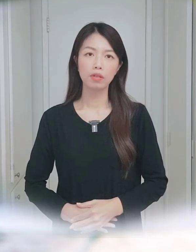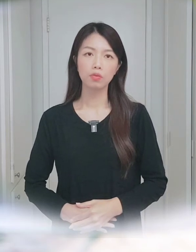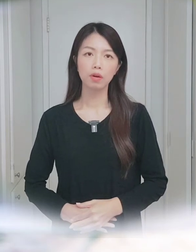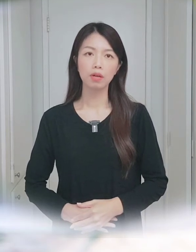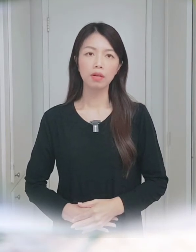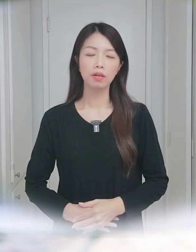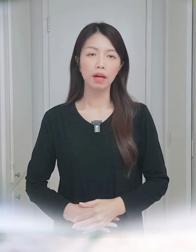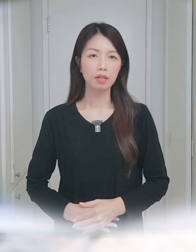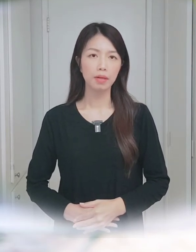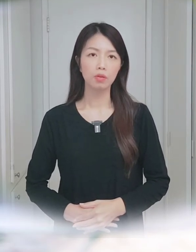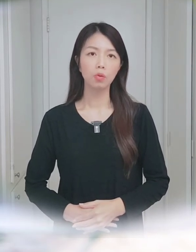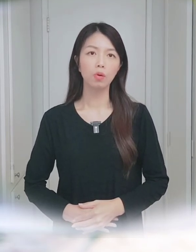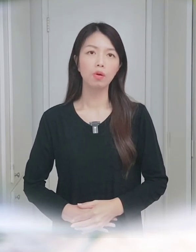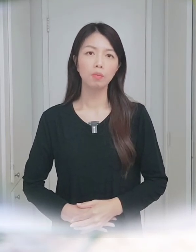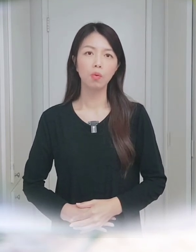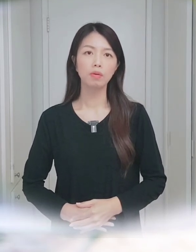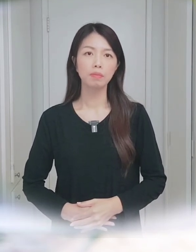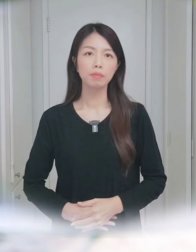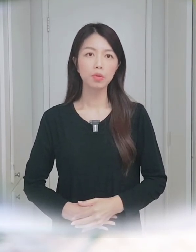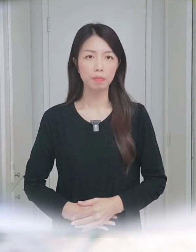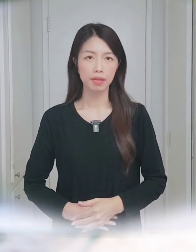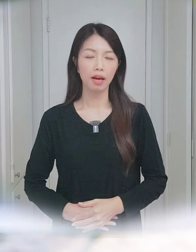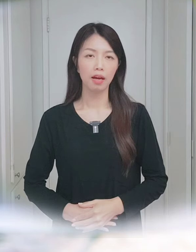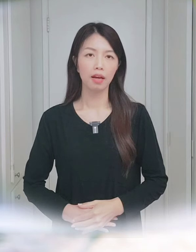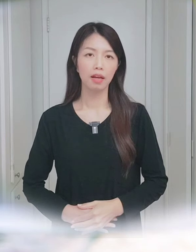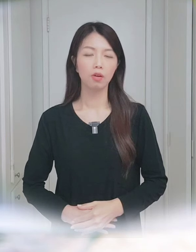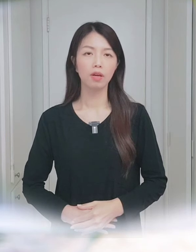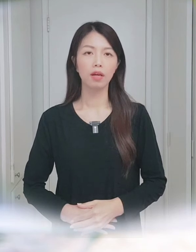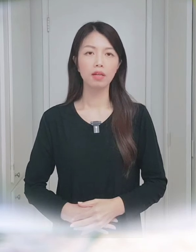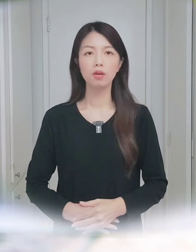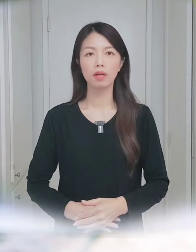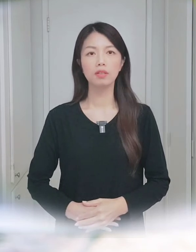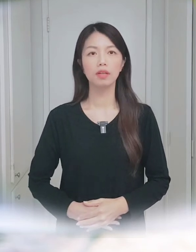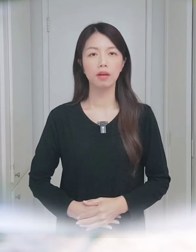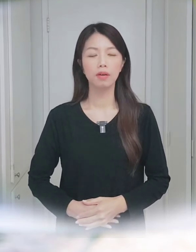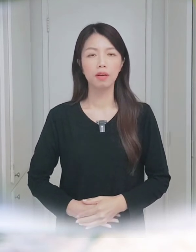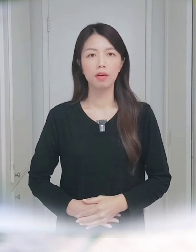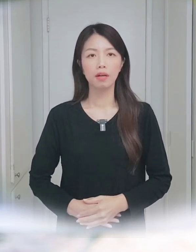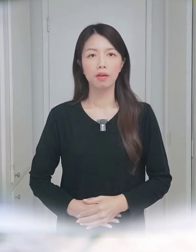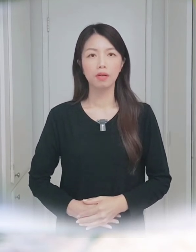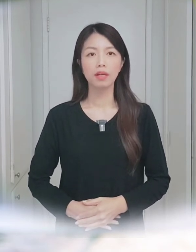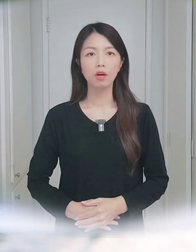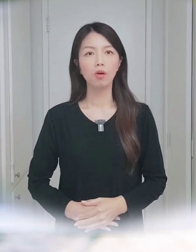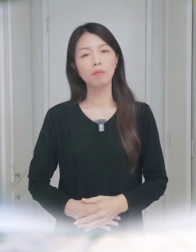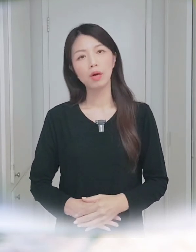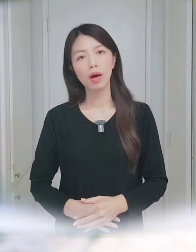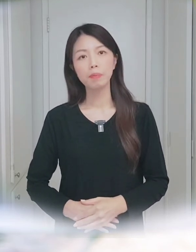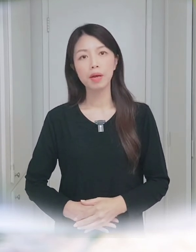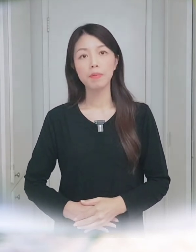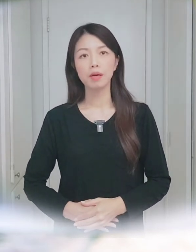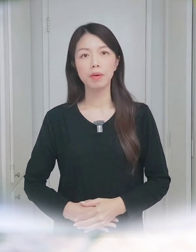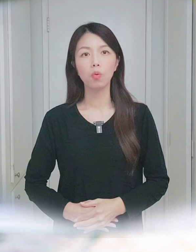없다라고 한 뜻의 수어를 하지 마시고 복음뿐입니다. 이렇게 해석을 하셔야 돼요. 그래서